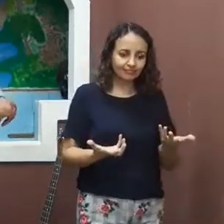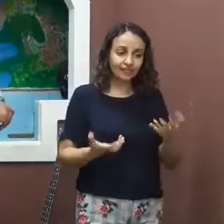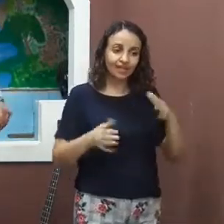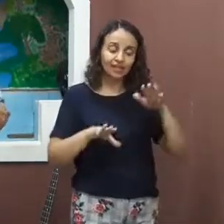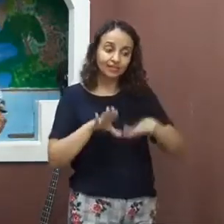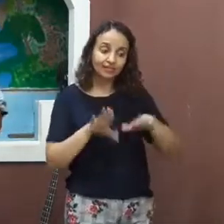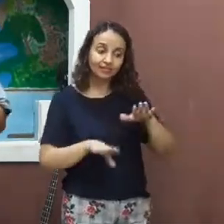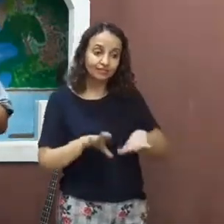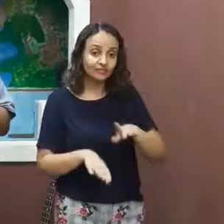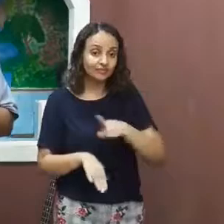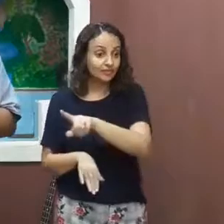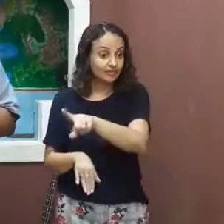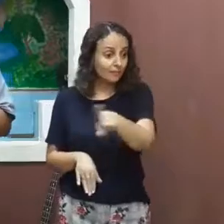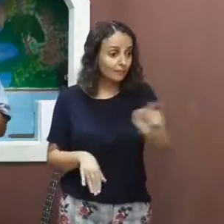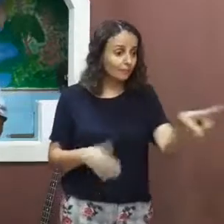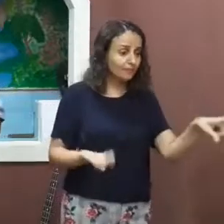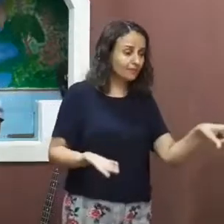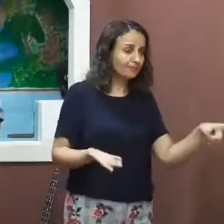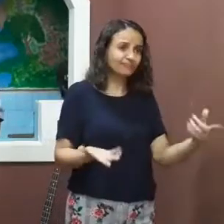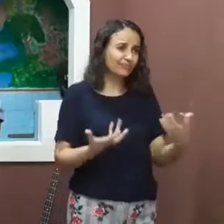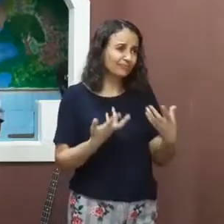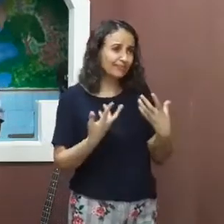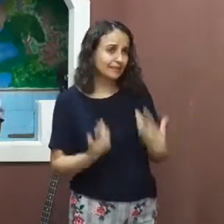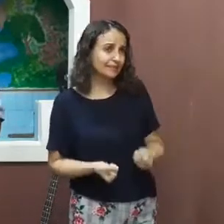Você não, talvez você nem admite,